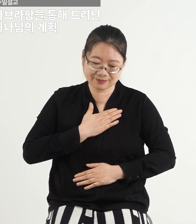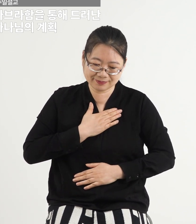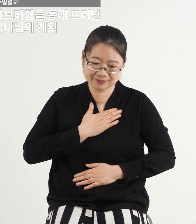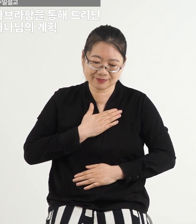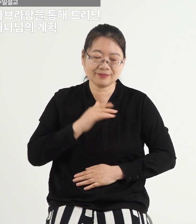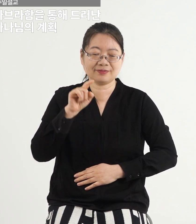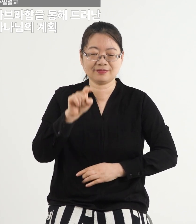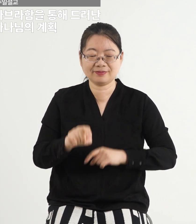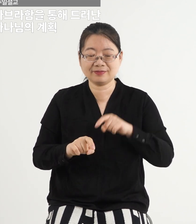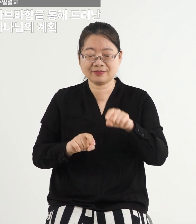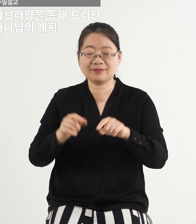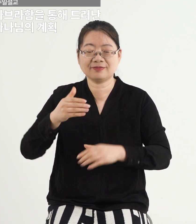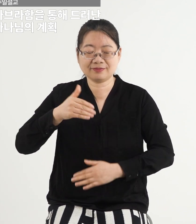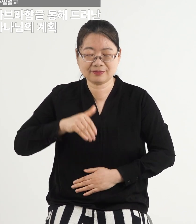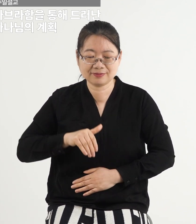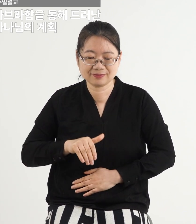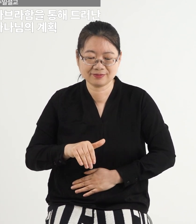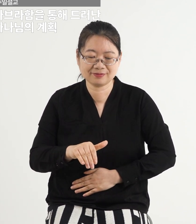말씀하시면 내가